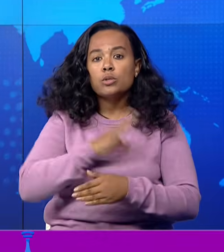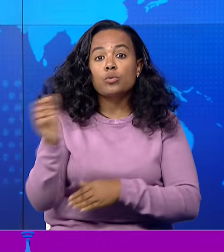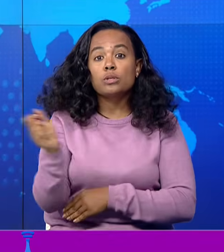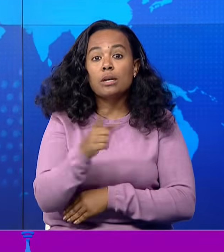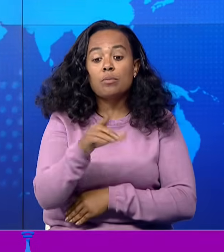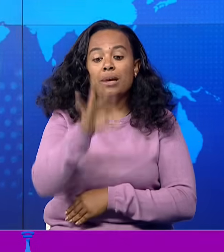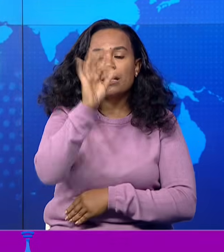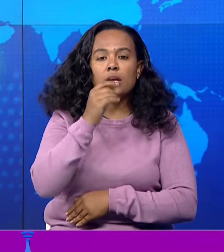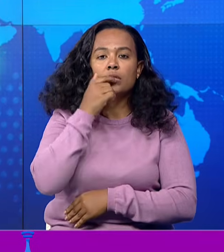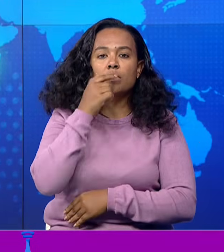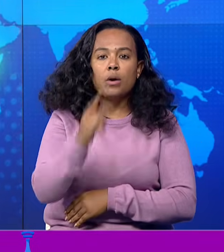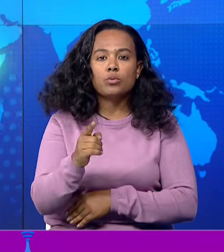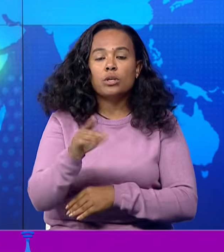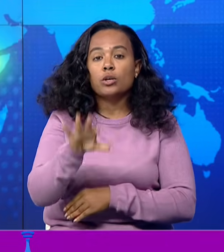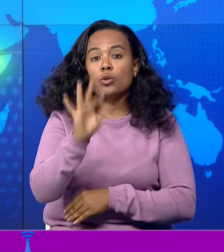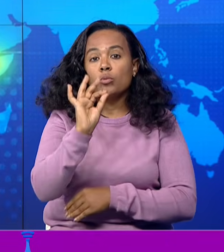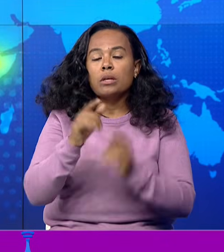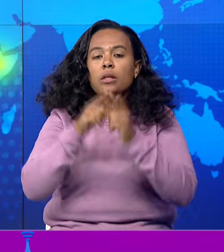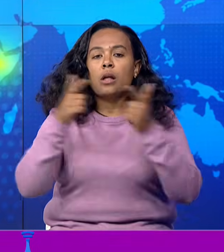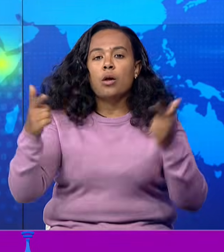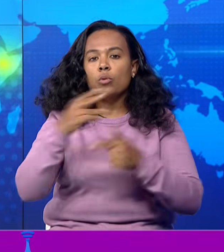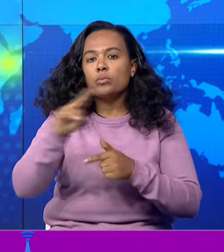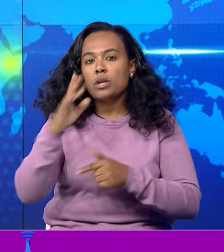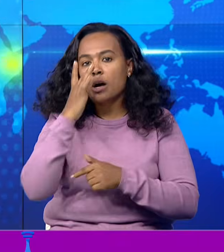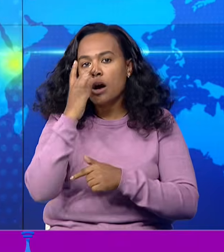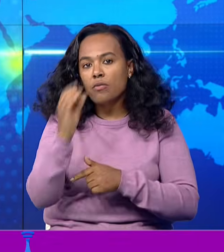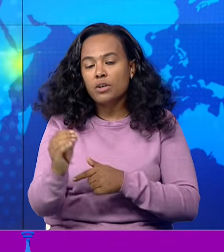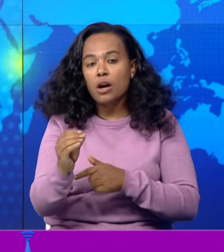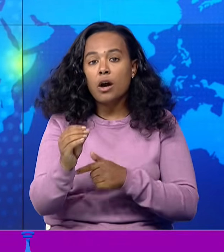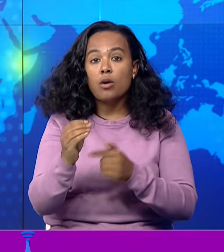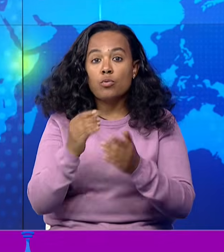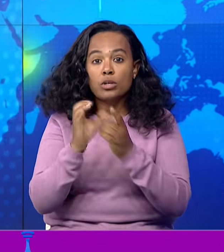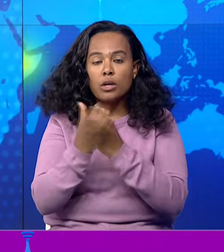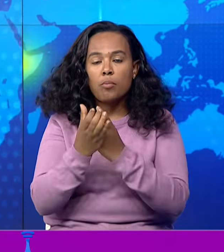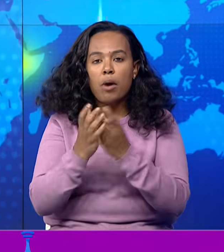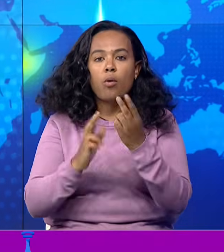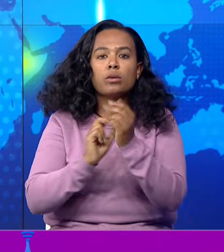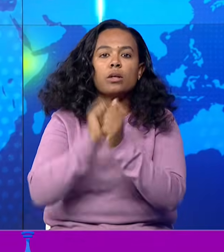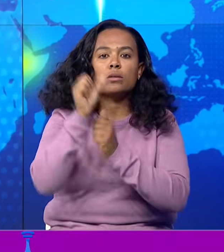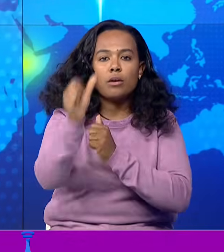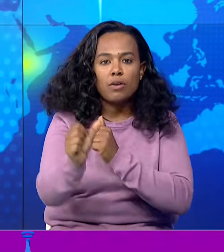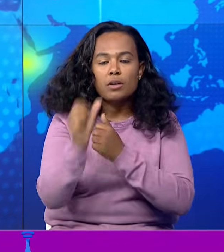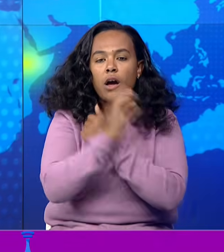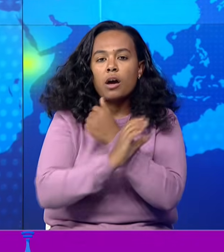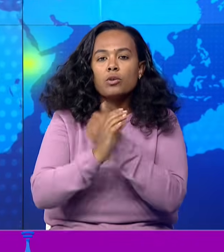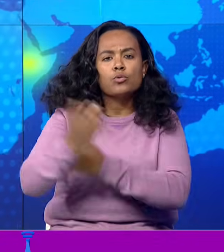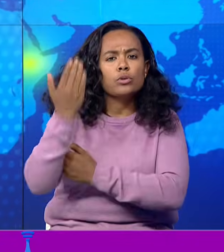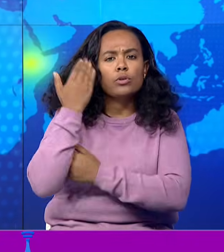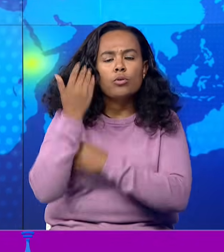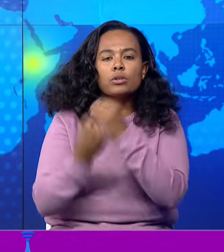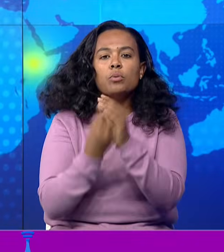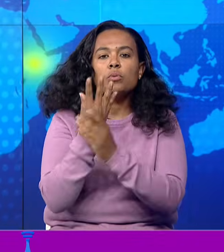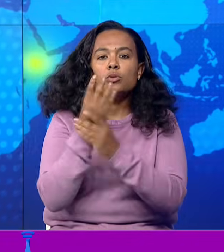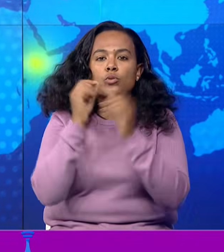እንደ ሉሲ ያሉ ቅርሶች የተገኙበት ታላቁ የምስራቅ አፍሪካ ስምጥ ሸለቆም አቋርጧት ይዘረጋል። ከሀገሪቱ ጥንታዊነት የሚመነጩ